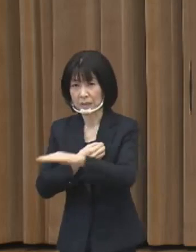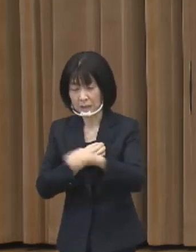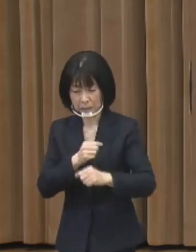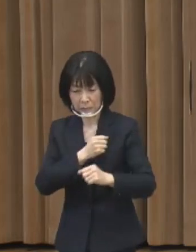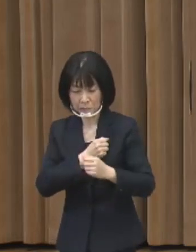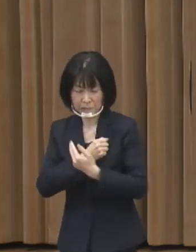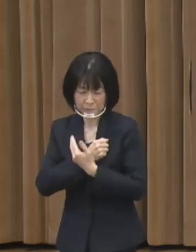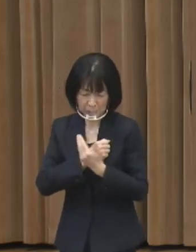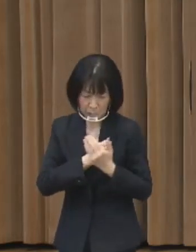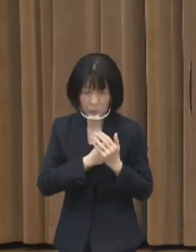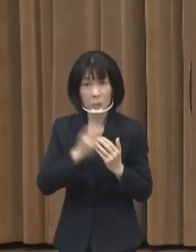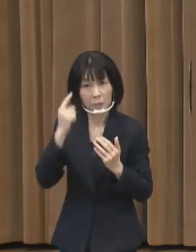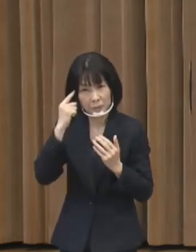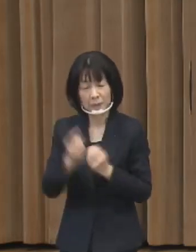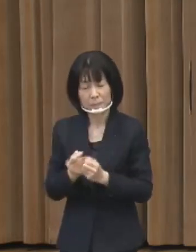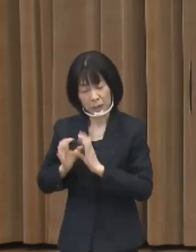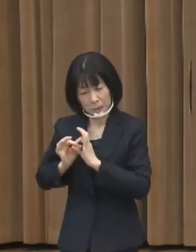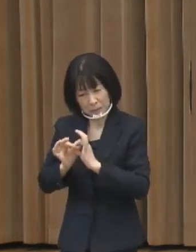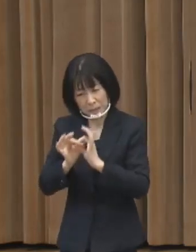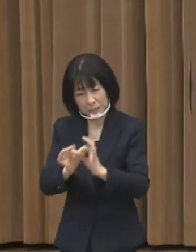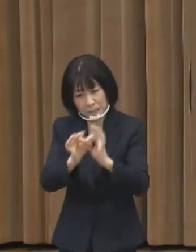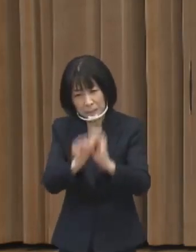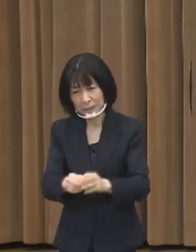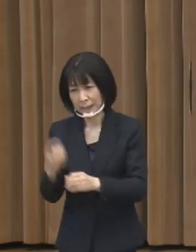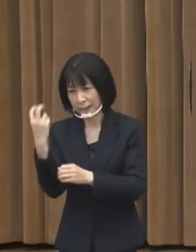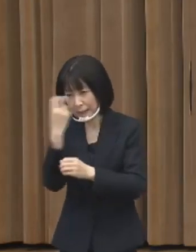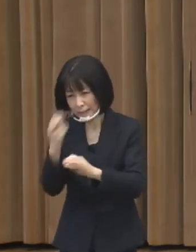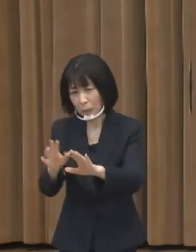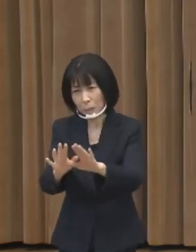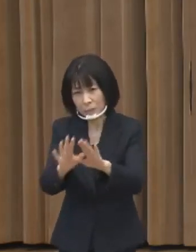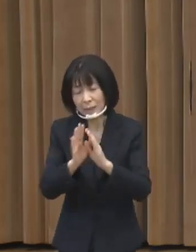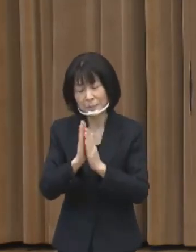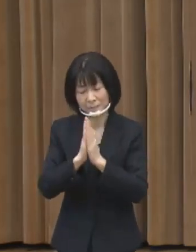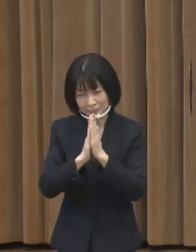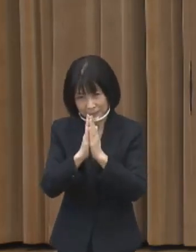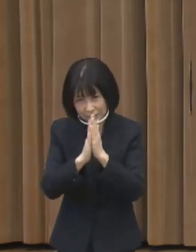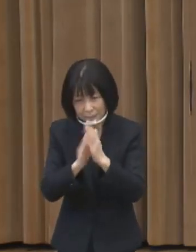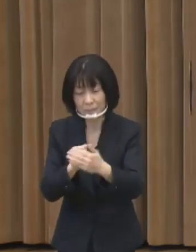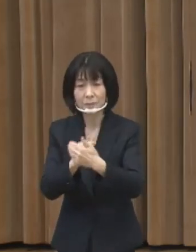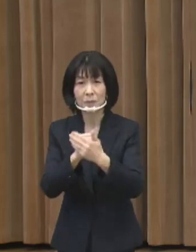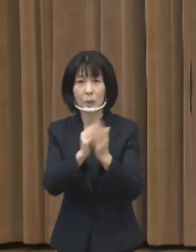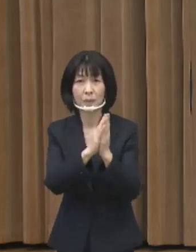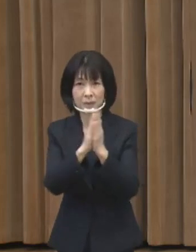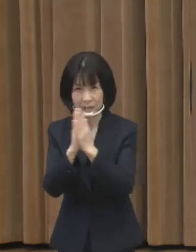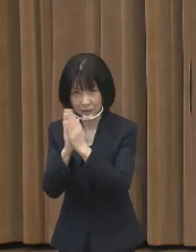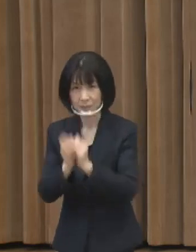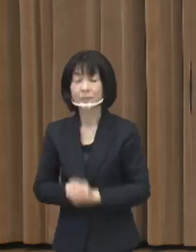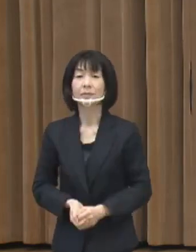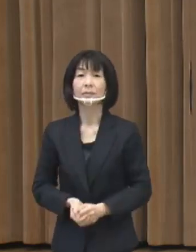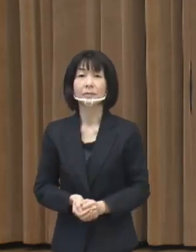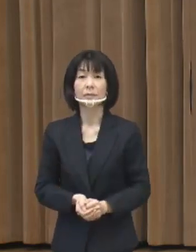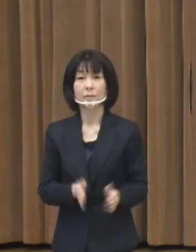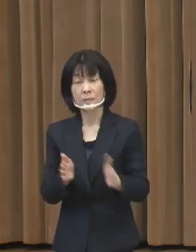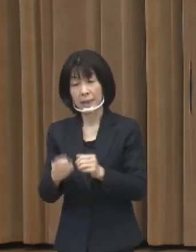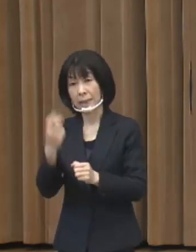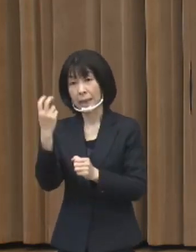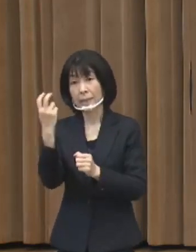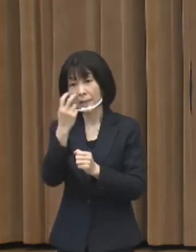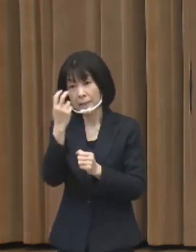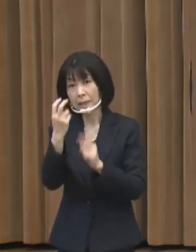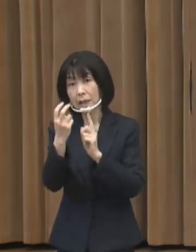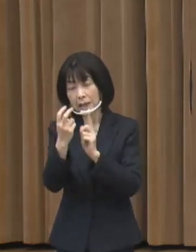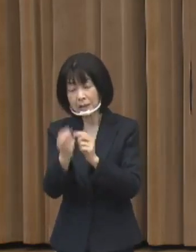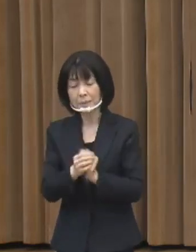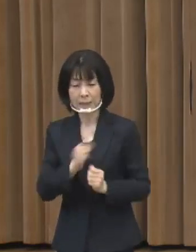を守るため、継続的に検査を受けていただくようご協力をお願いをいたします。なお、検査に積極